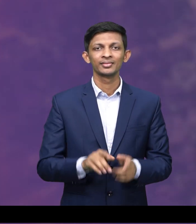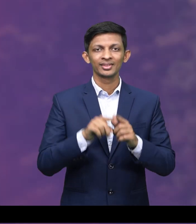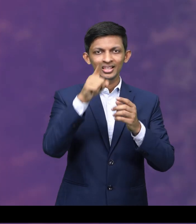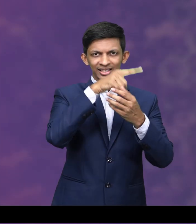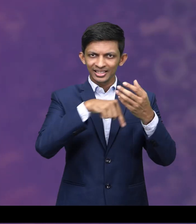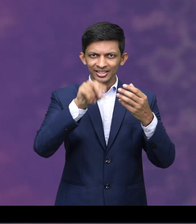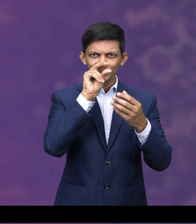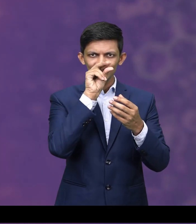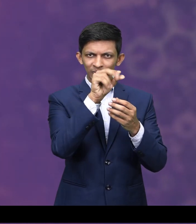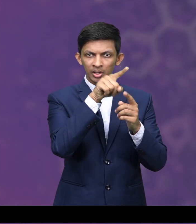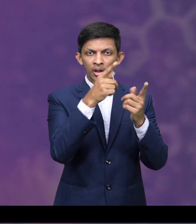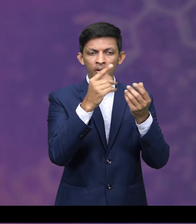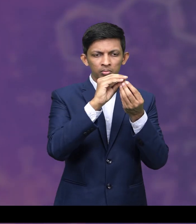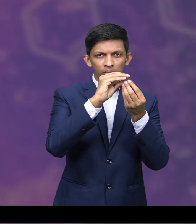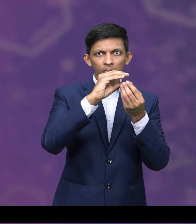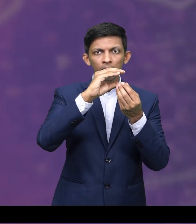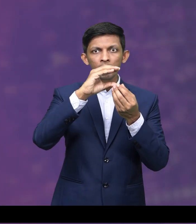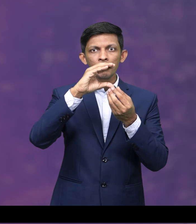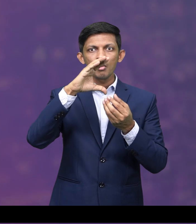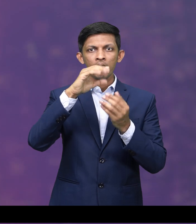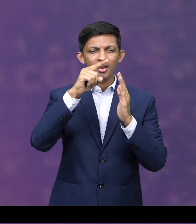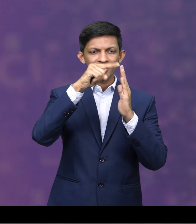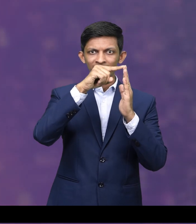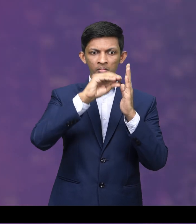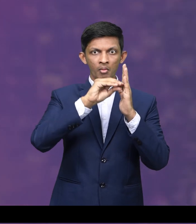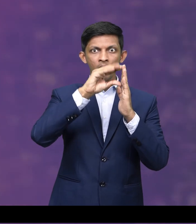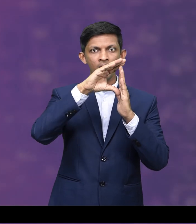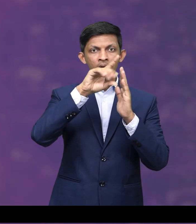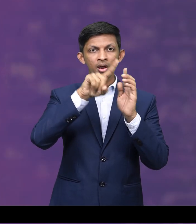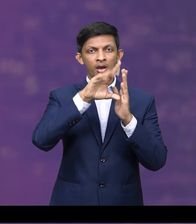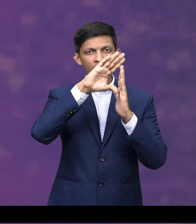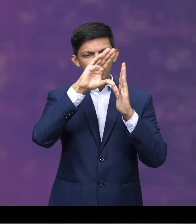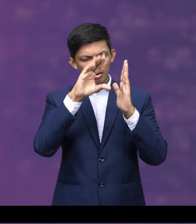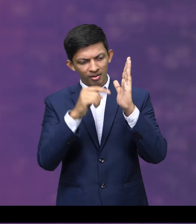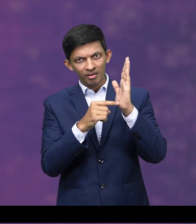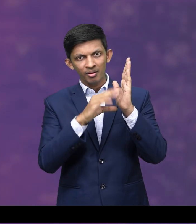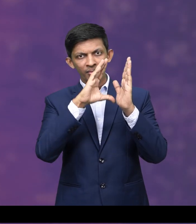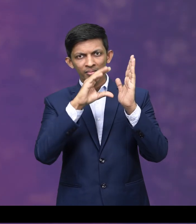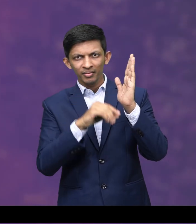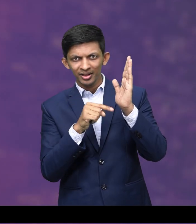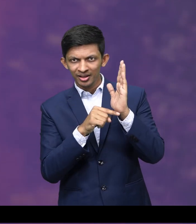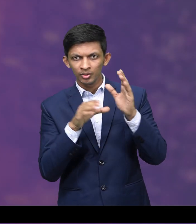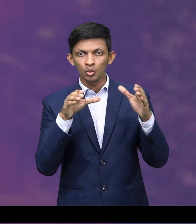ఆవర్తన పట్టికలోని సమూహం నిలువు వరుసలో పరమాణు రేడియోలు పైనుండి క్రిందికి పెరుగుతాయి.